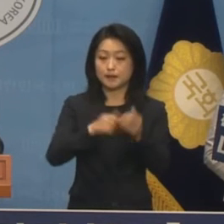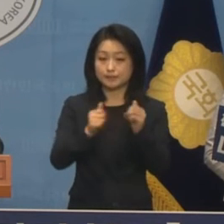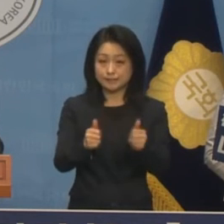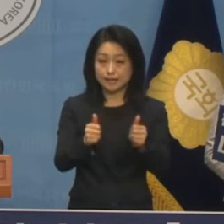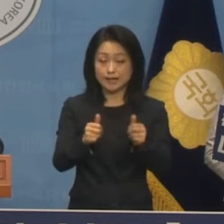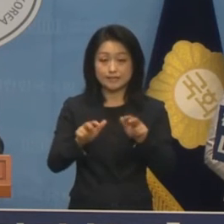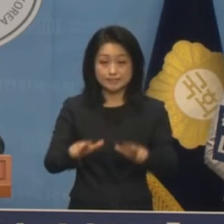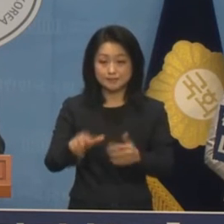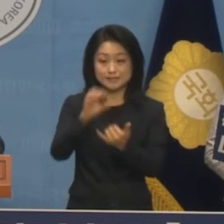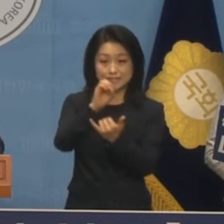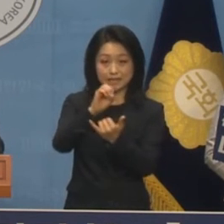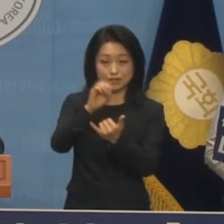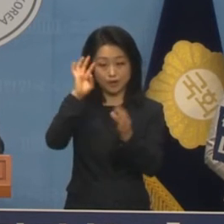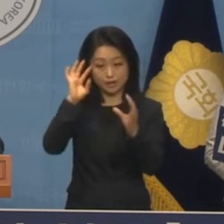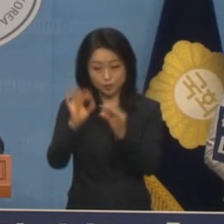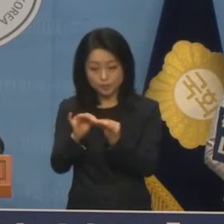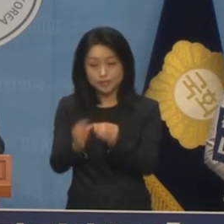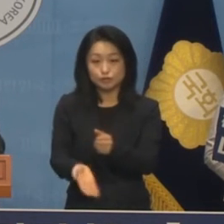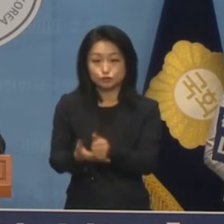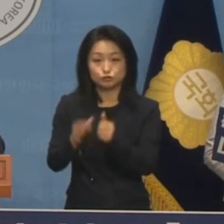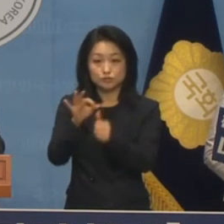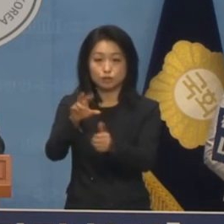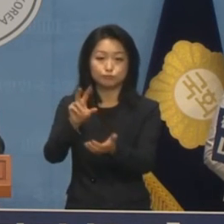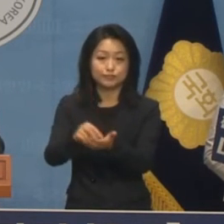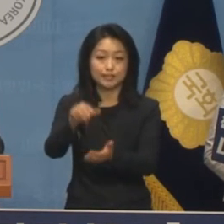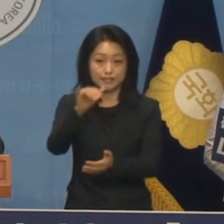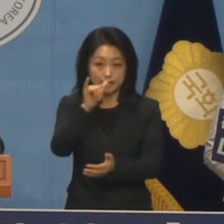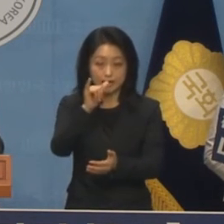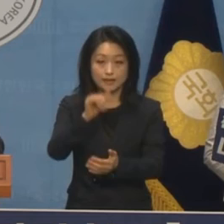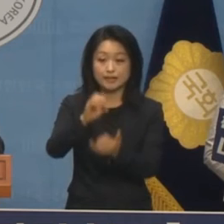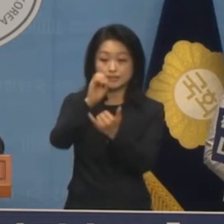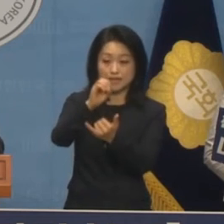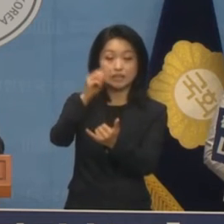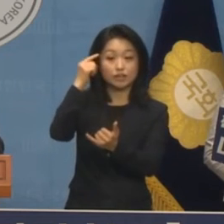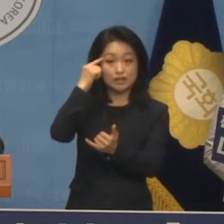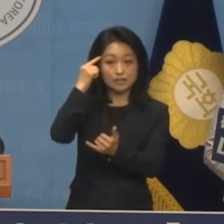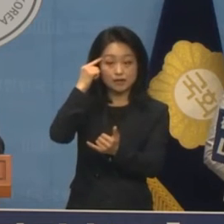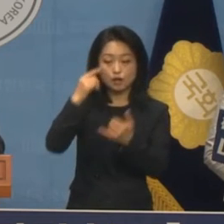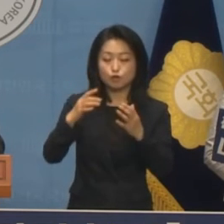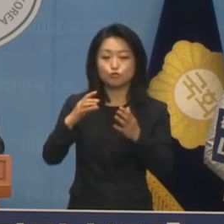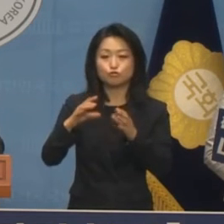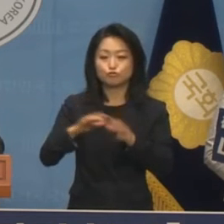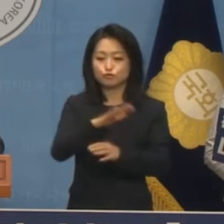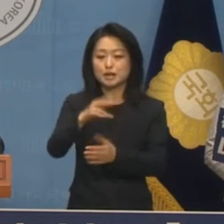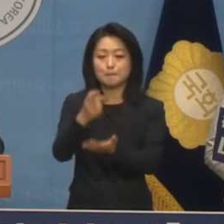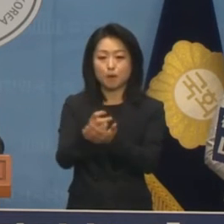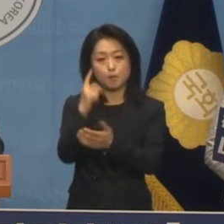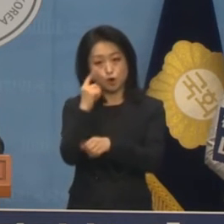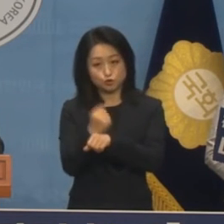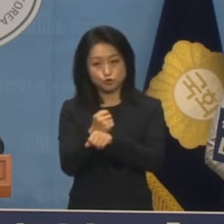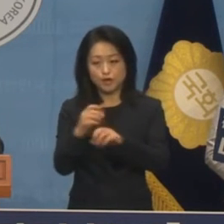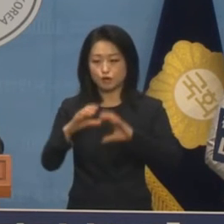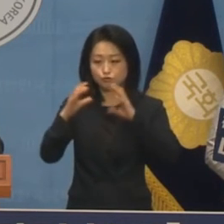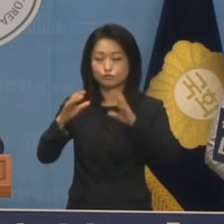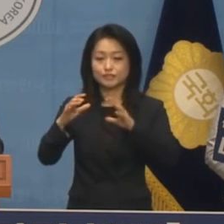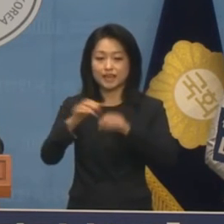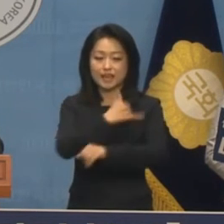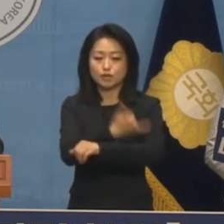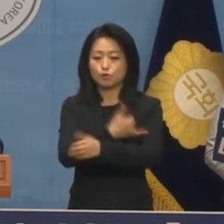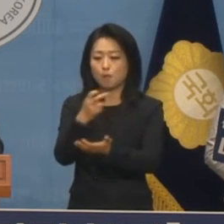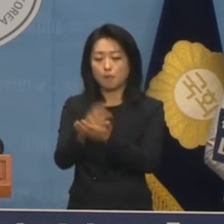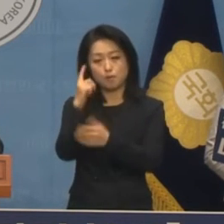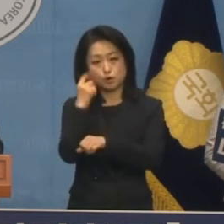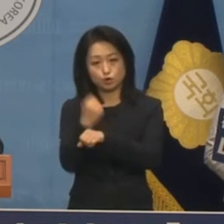실현을 주도하는 것은 헌법적 가치보다 젠더 이데올로기를 중시하는 우리법 연구회, 국제인권법 연구회 중심으로 이루어지고